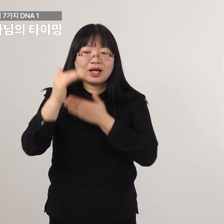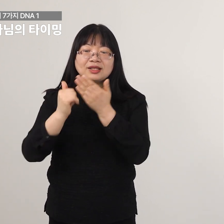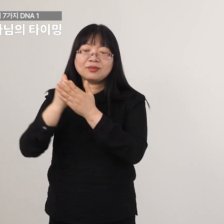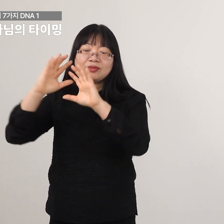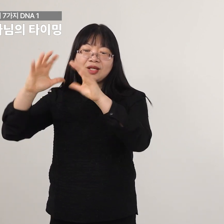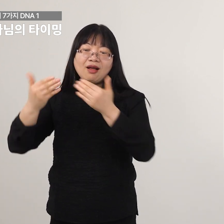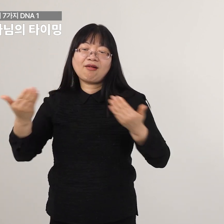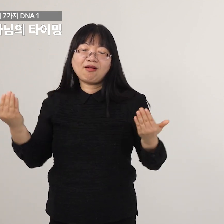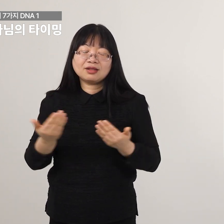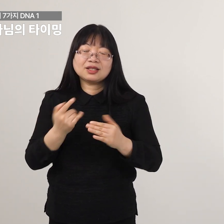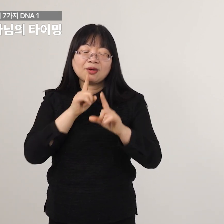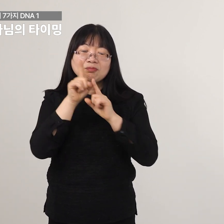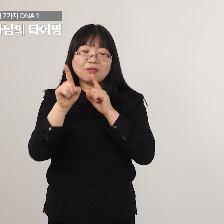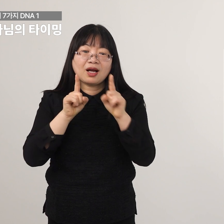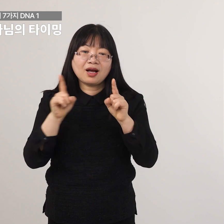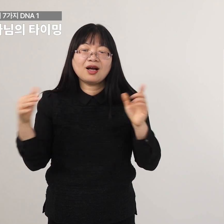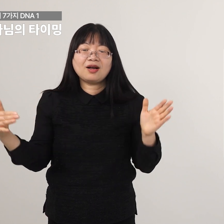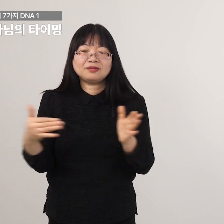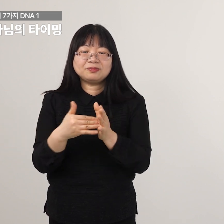나라의 일을